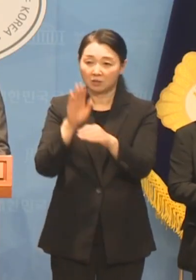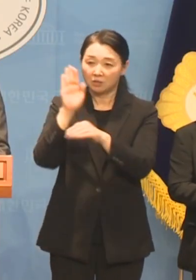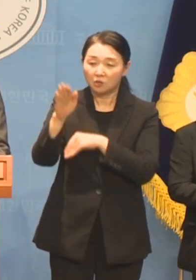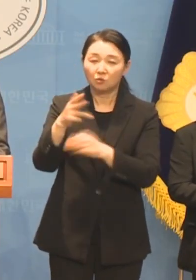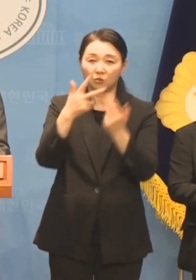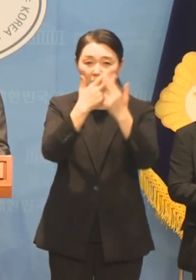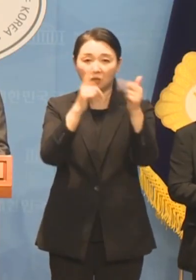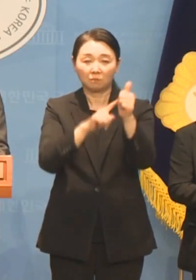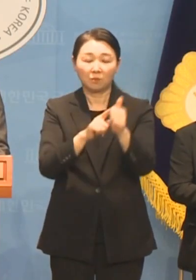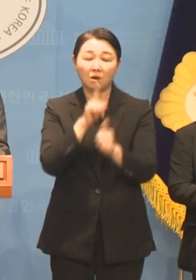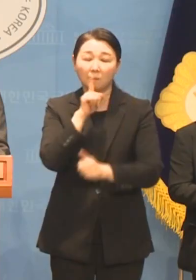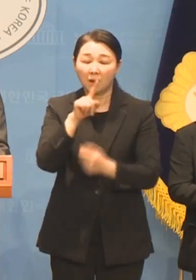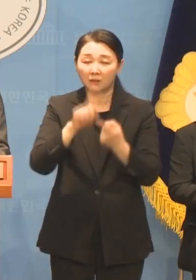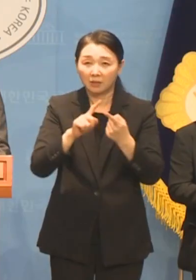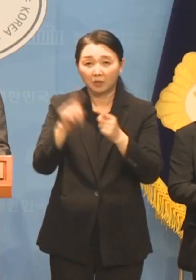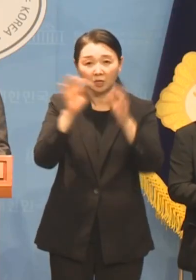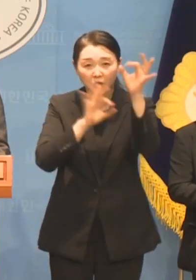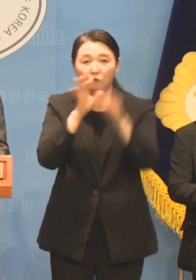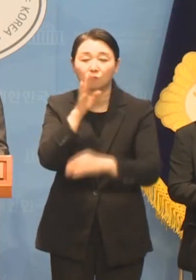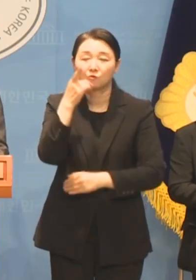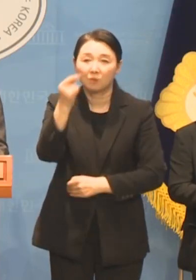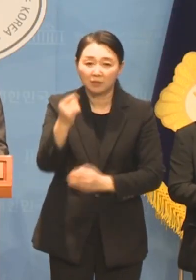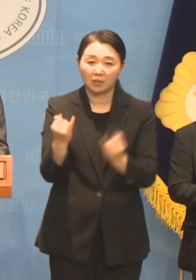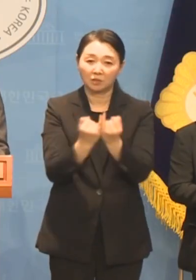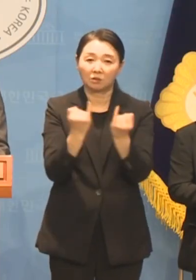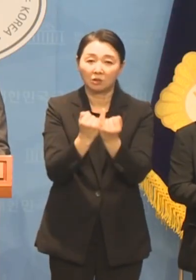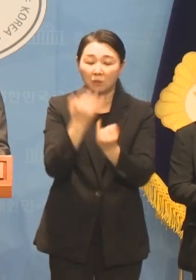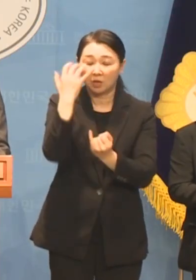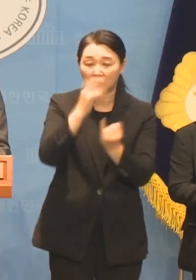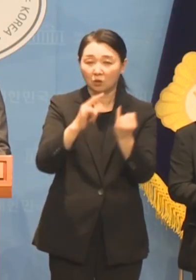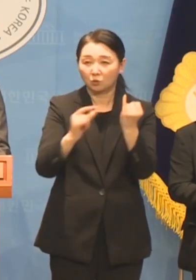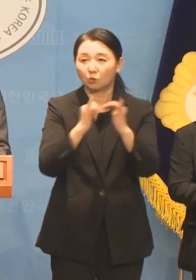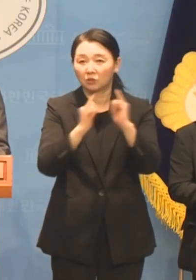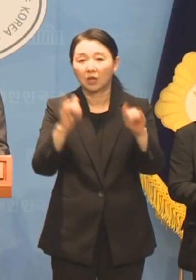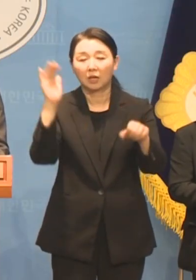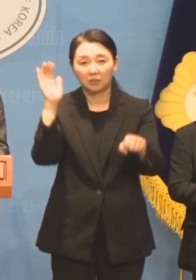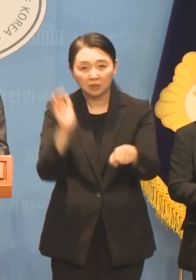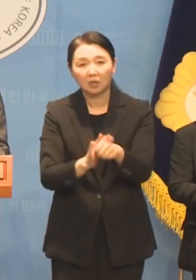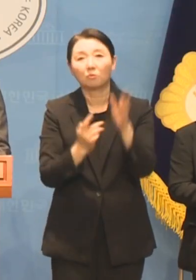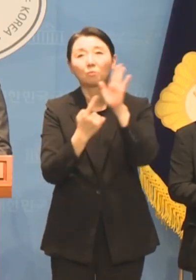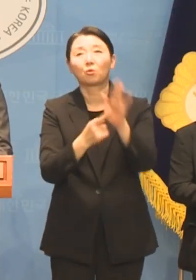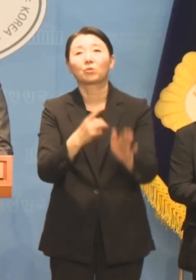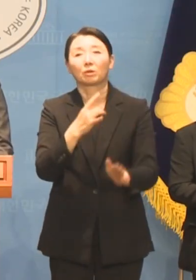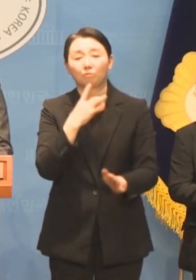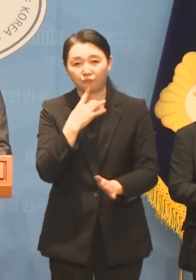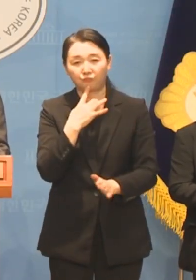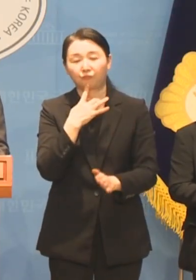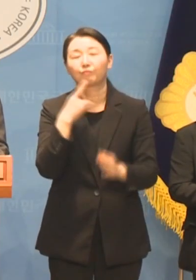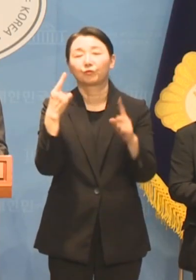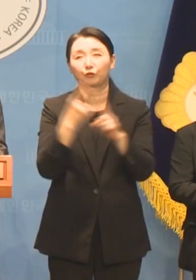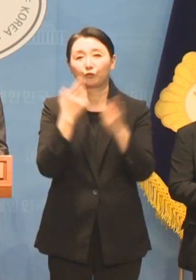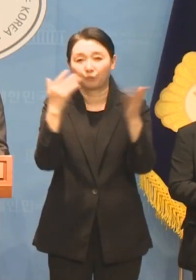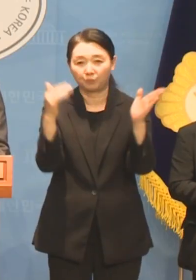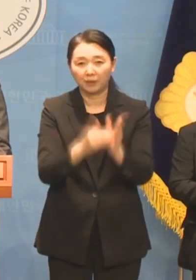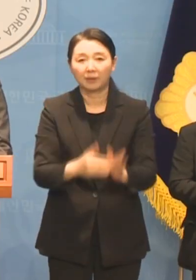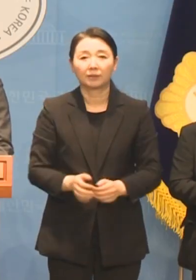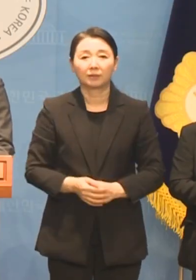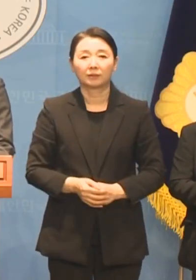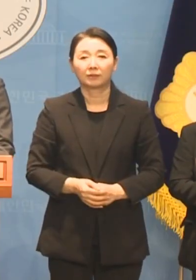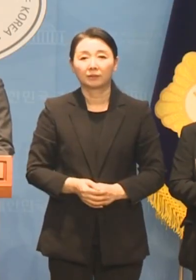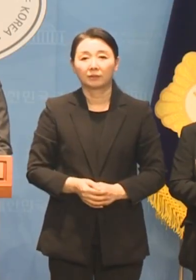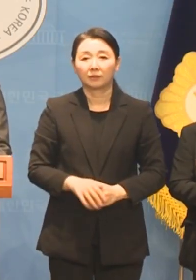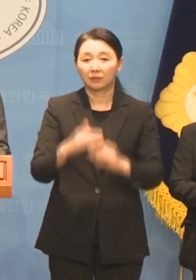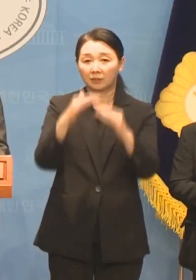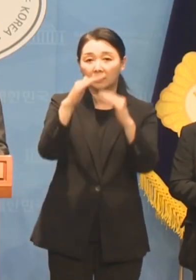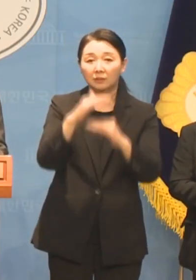이재명 후보는 해당 발언이 실수이며 여성을 성소수자로 잘못 표현한 것이라고 정정한 바 있습니다.